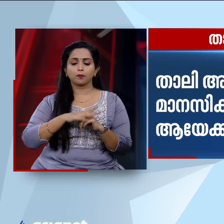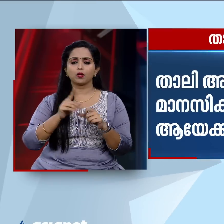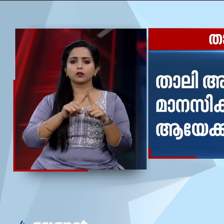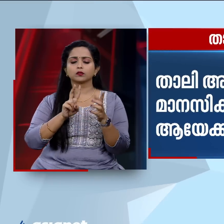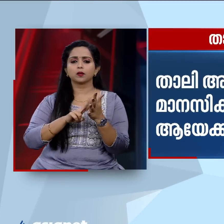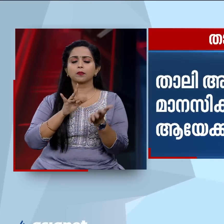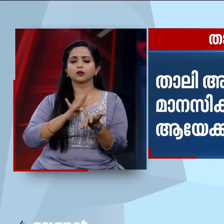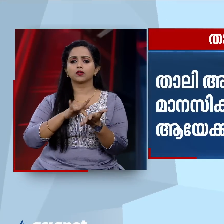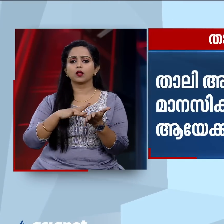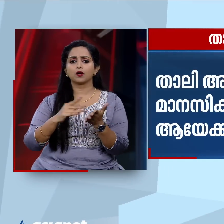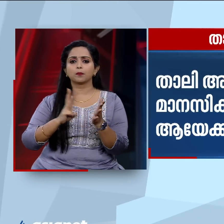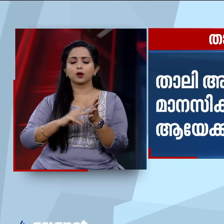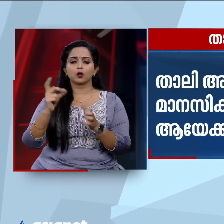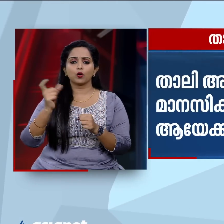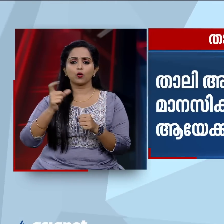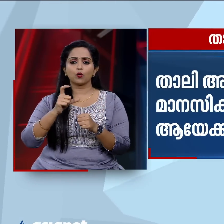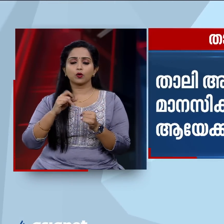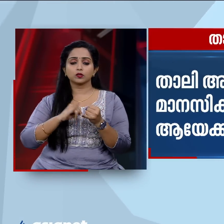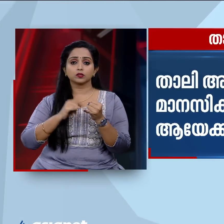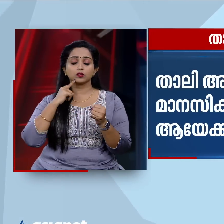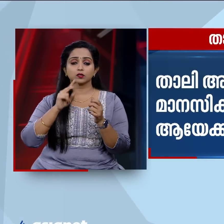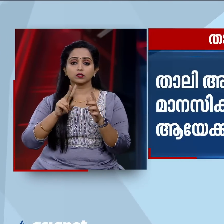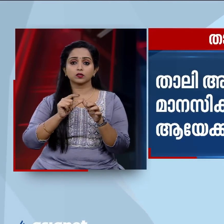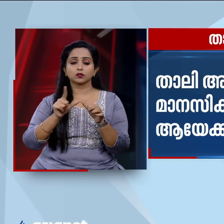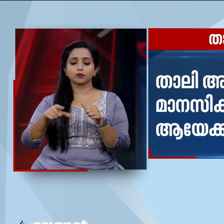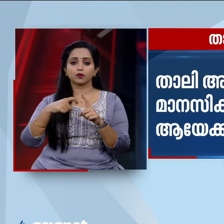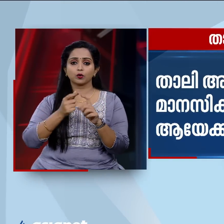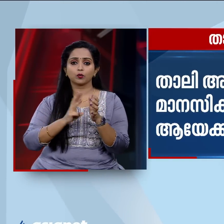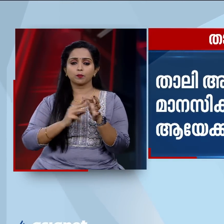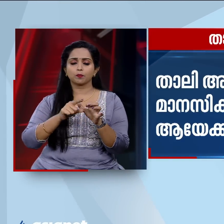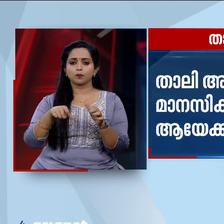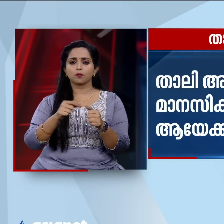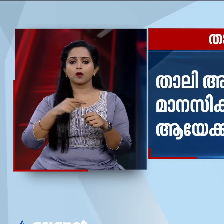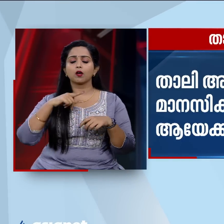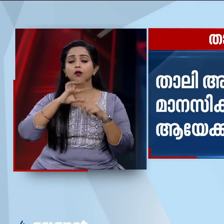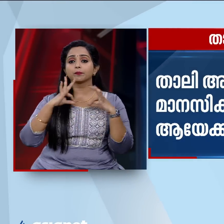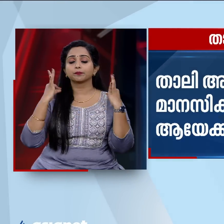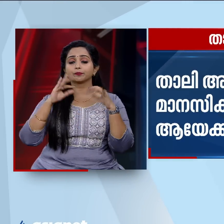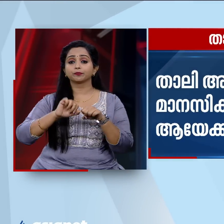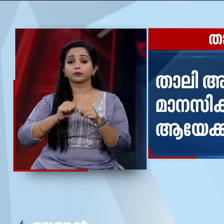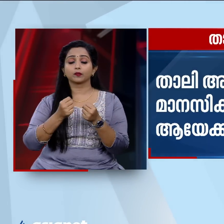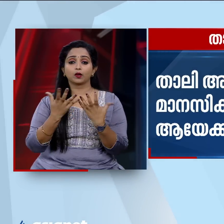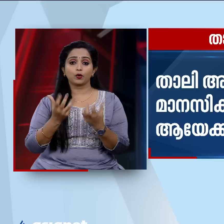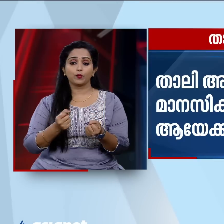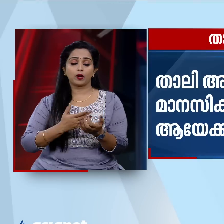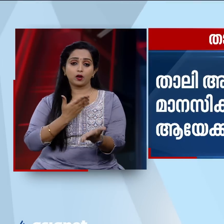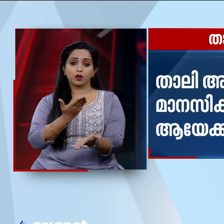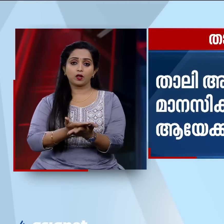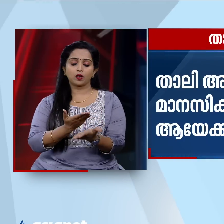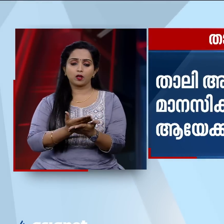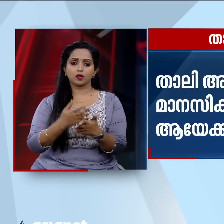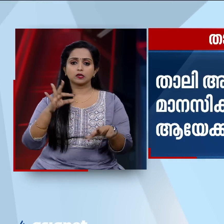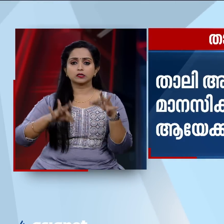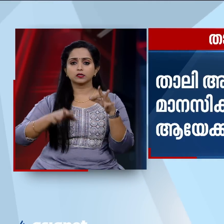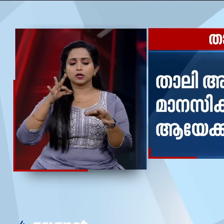ഈറോഡിൽ മെഡിക്കൽ കോളേജ് പ്രൊഫസറായ സി ശിവകുമാർ ഭാര്യയിൽ നിന്ന് വിവാഹമോചനം ആവശ്യപ്പെട്ട് നൽകിയ ഹർജിയിൽ ജഡ്ജിമാരായ വി എം വേലുമണി,